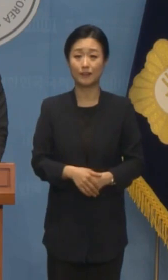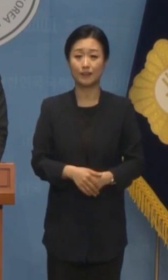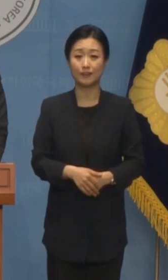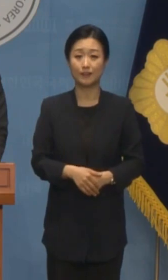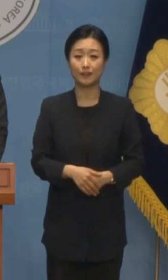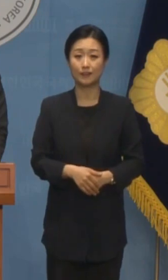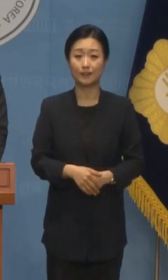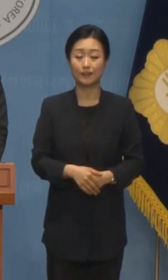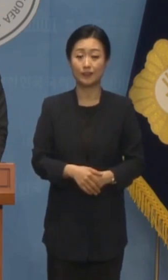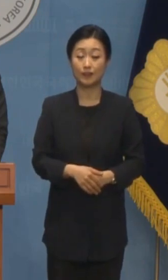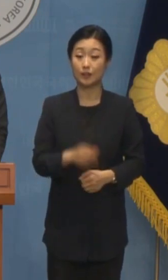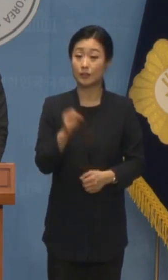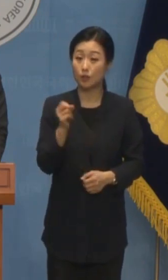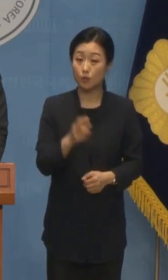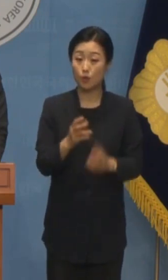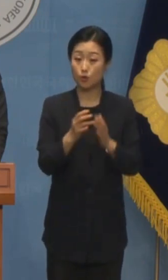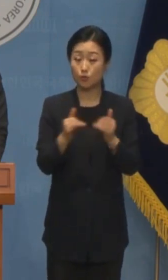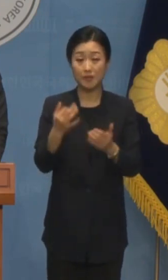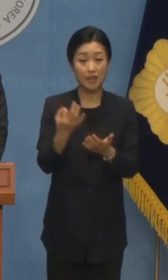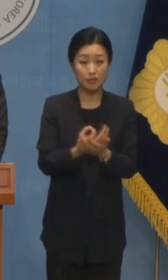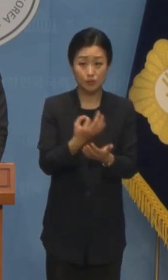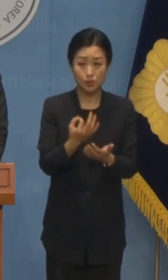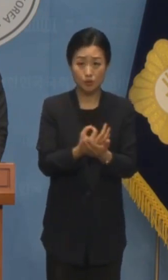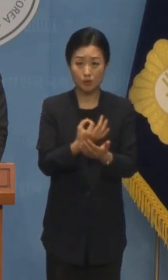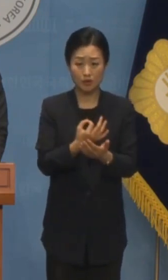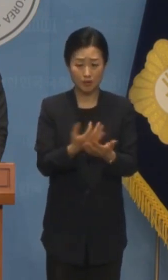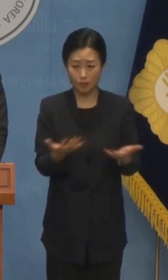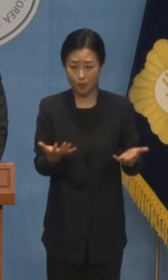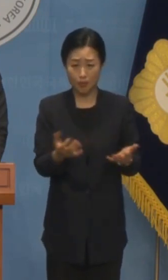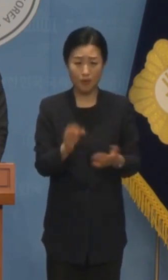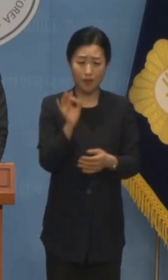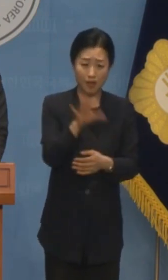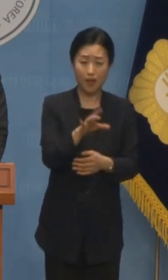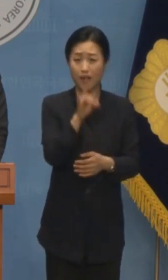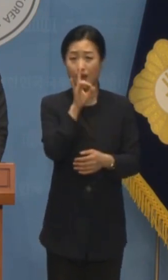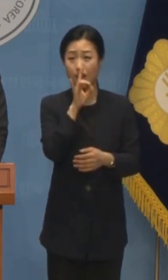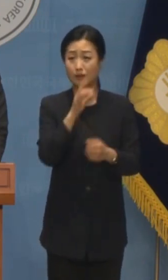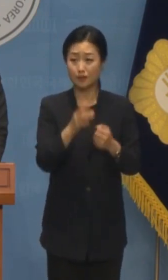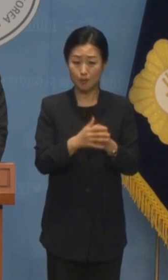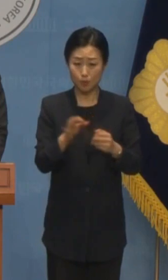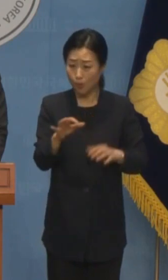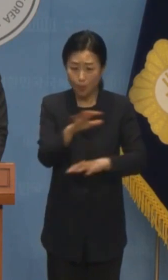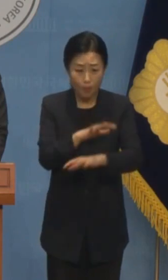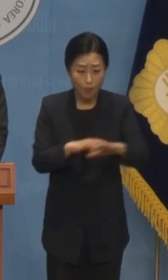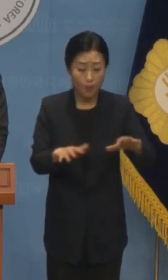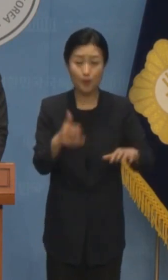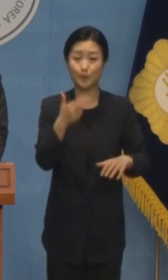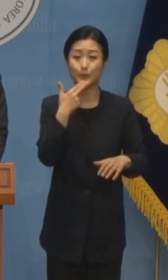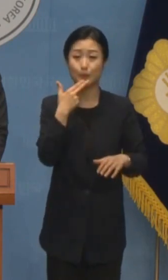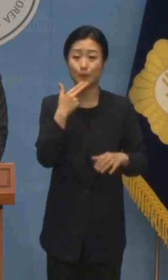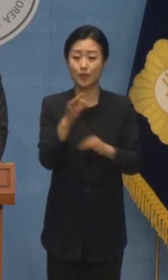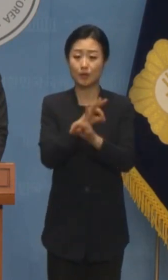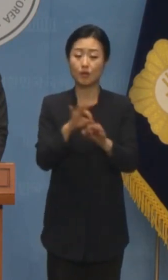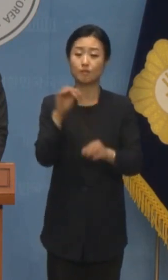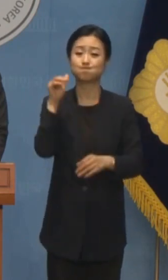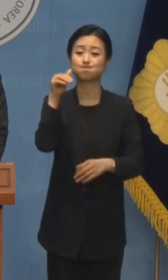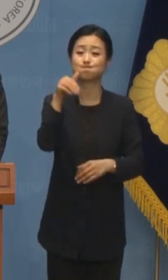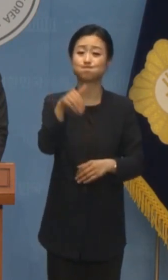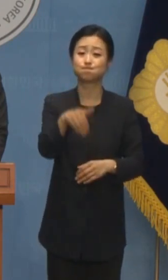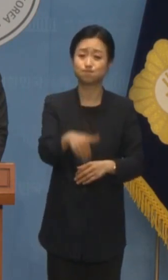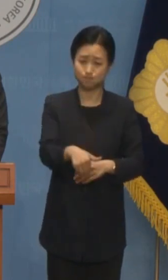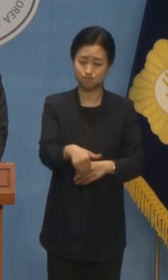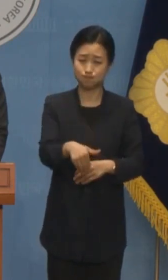이르렀습니다 또한 국민의 소비 여력이 크게 줄면서 시중에 돈이 돌지 않아 경기가 침체되는